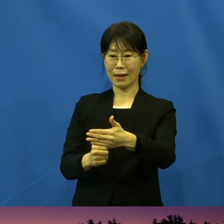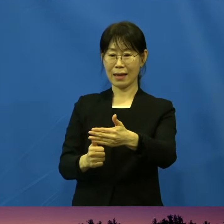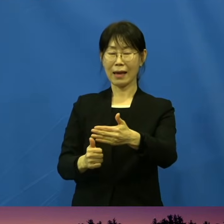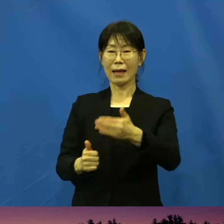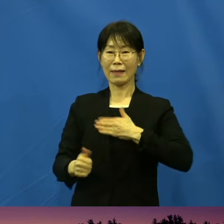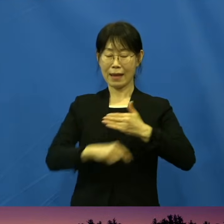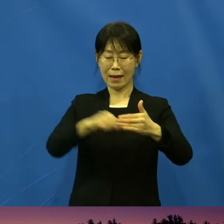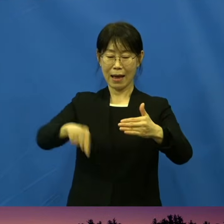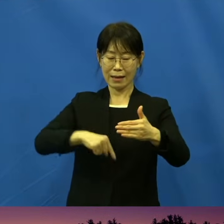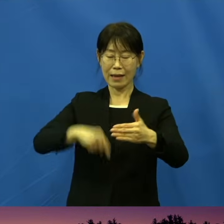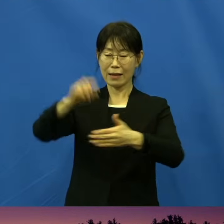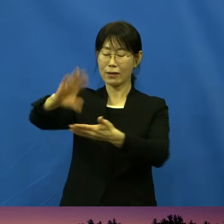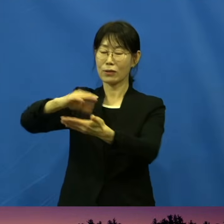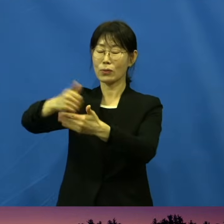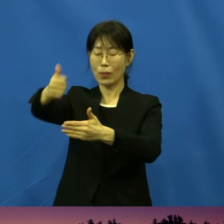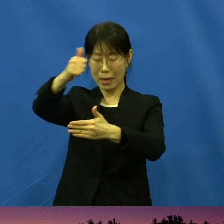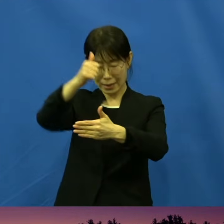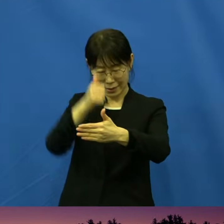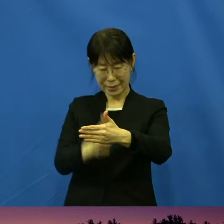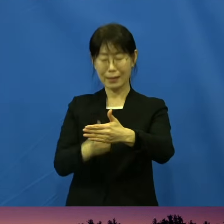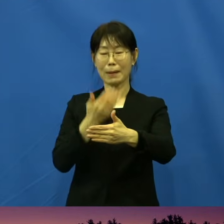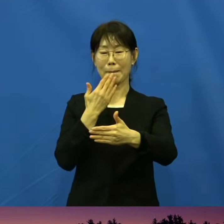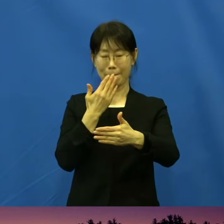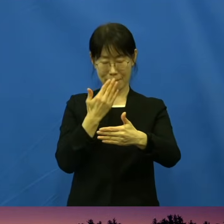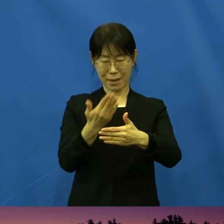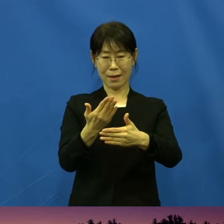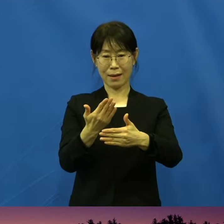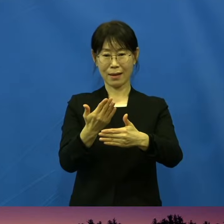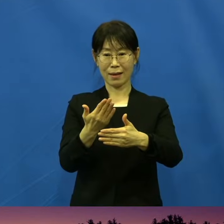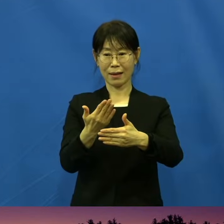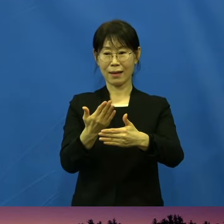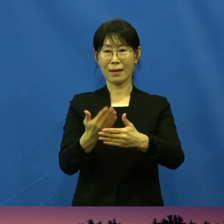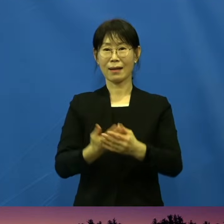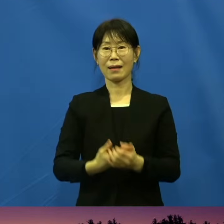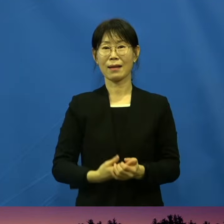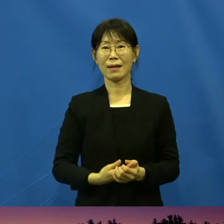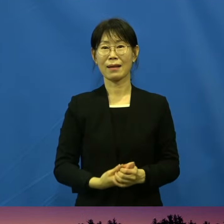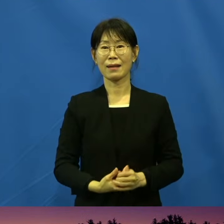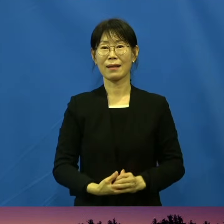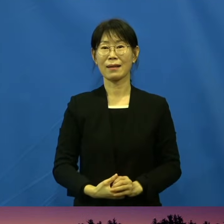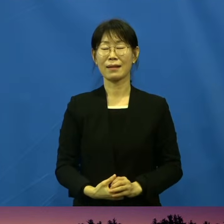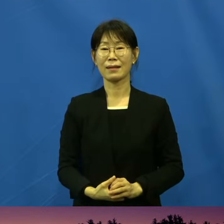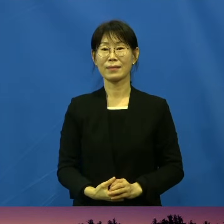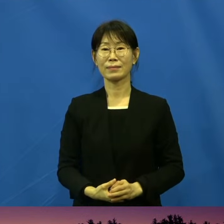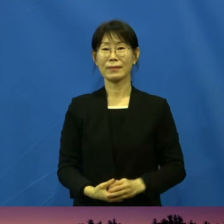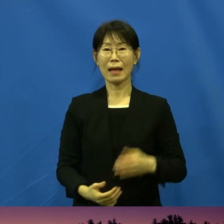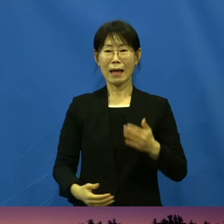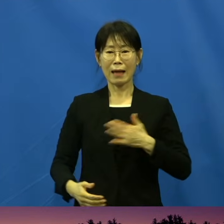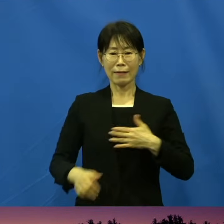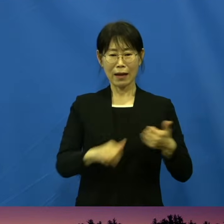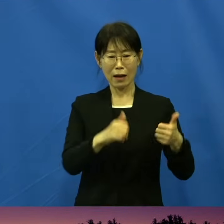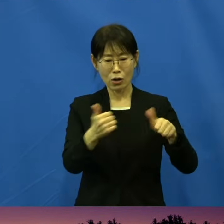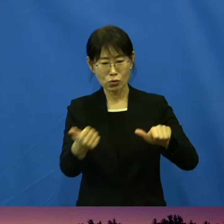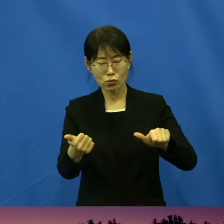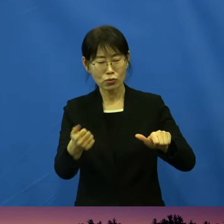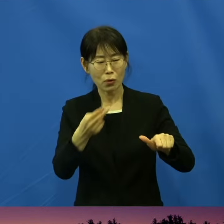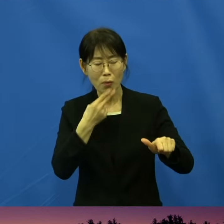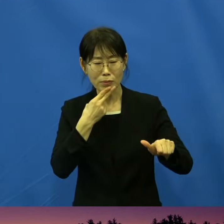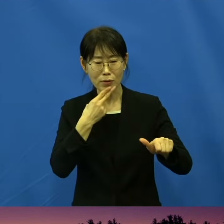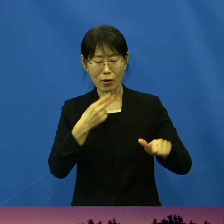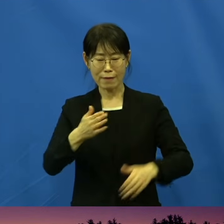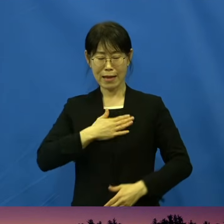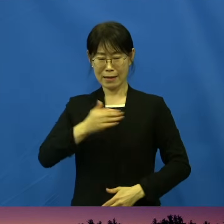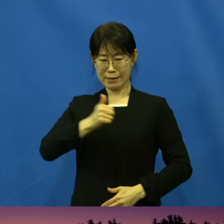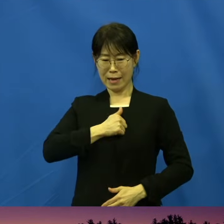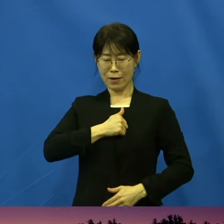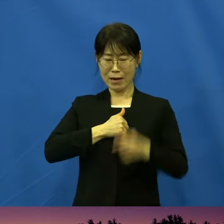그리스도가 사십니다. 이게 이어지는 거예요. 이러면 내가 안 죽으면 어떻게 돼요? 그리스도가 내 안에서